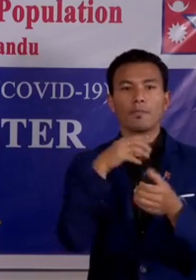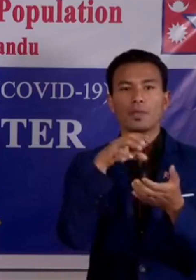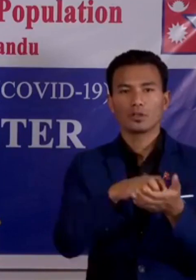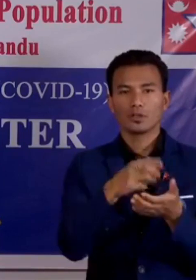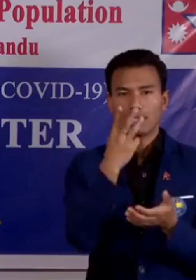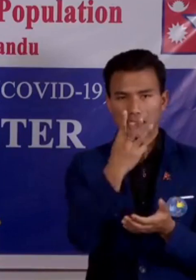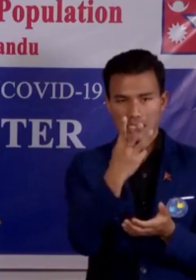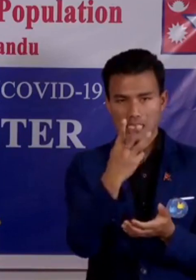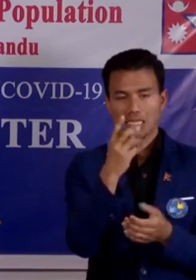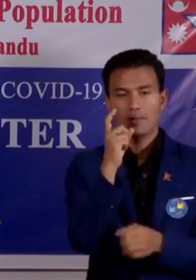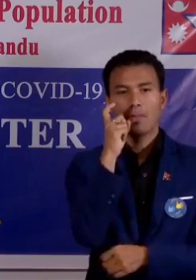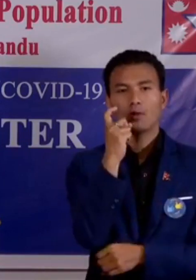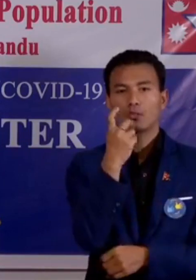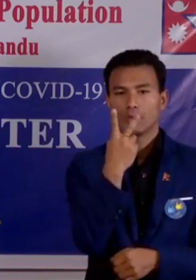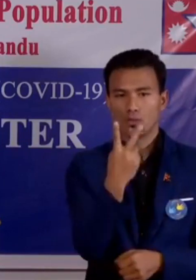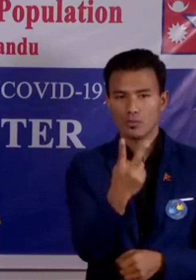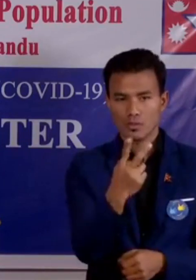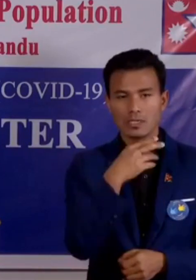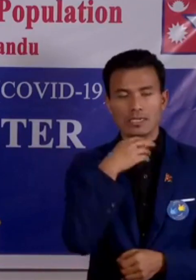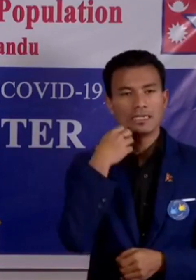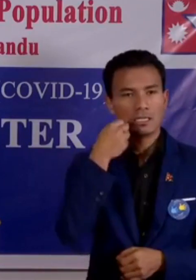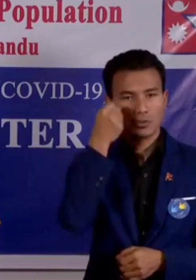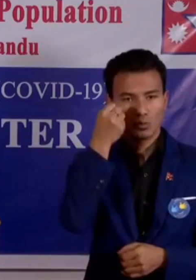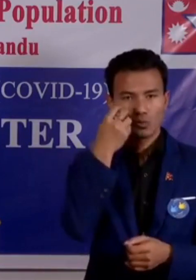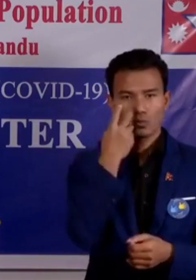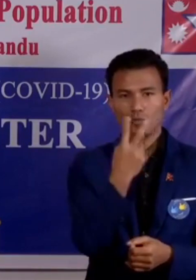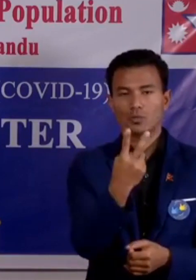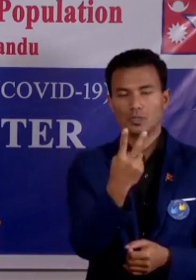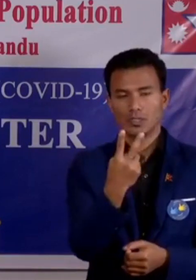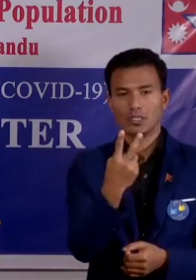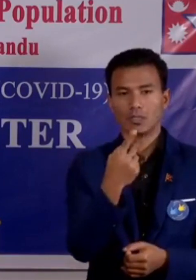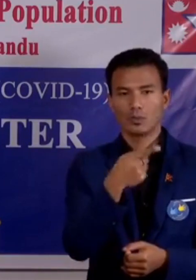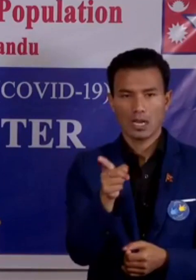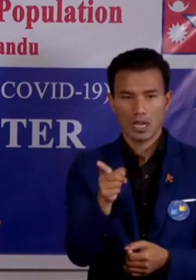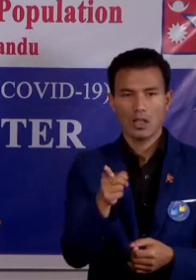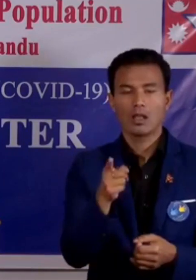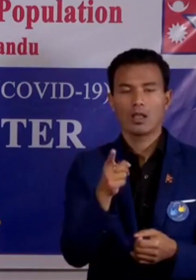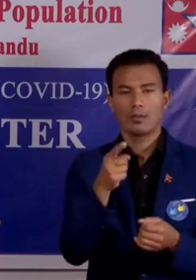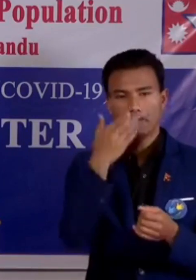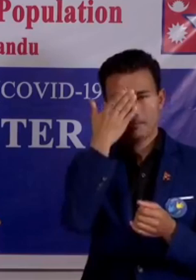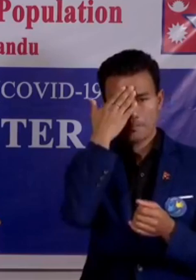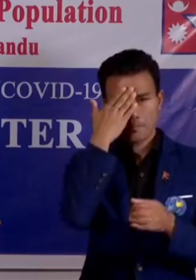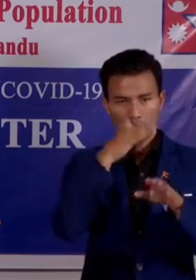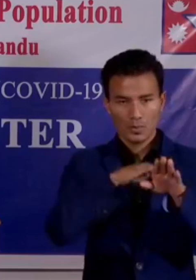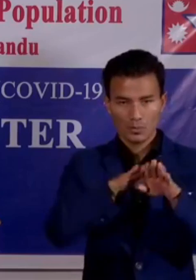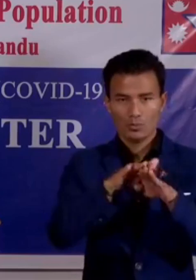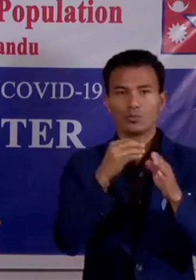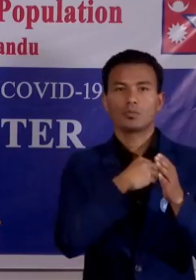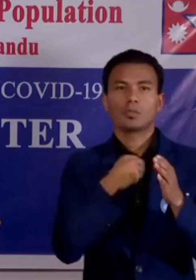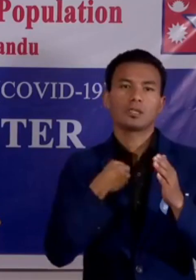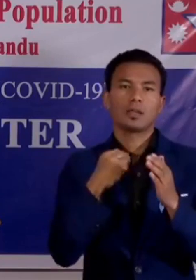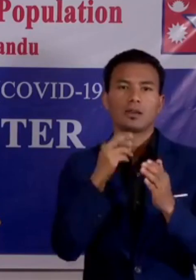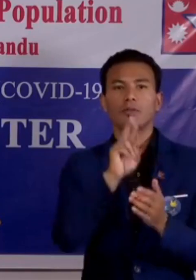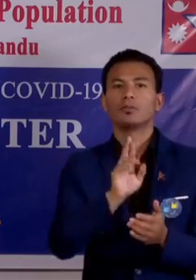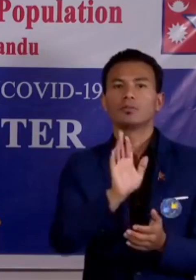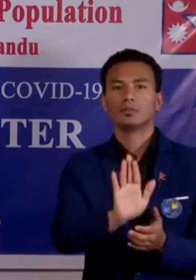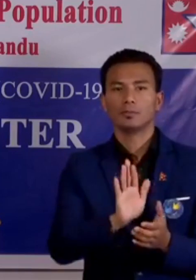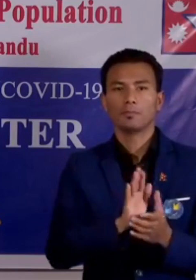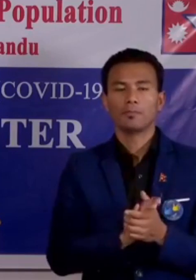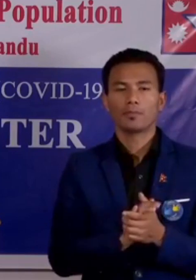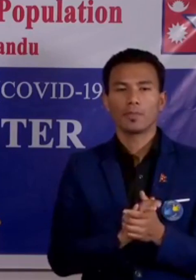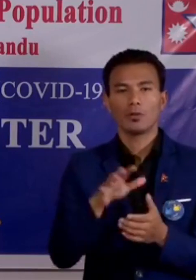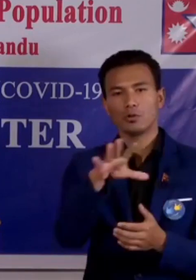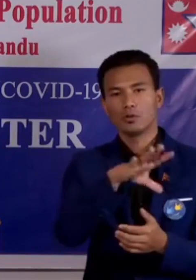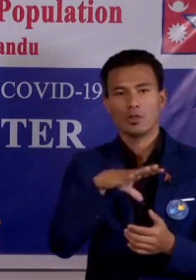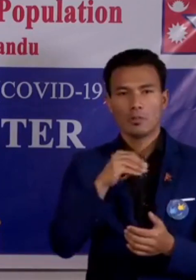3, बागलुङमा 2 र टेकुमा 2 सङ्क्रमित व्यक्तिहरूको पनि उपचार भइरहेको छ।